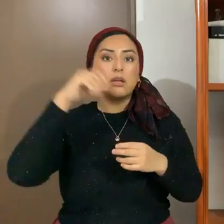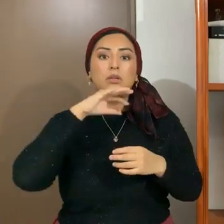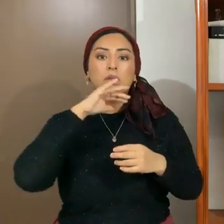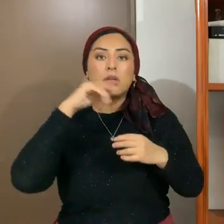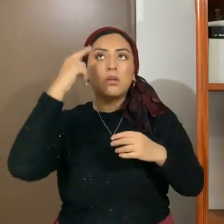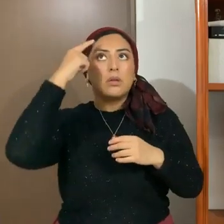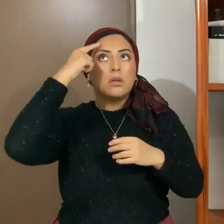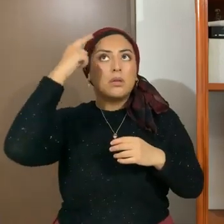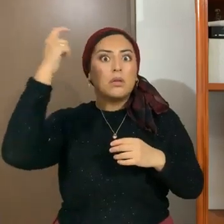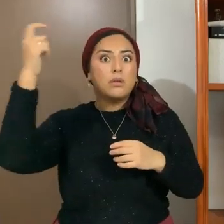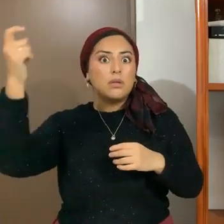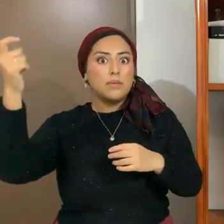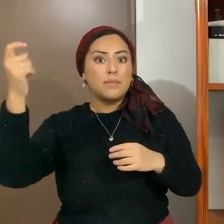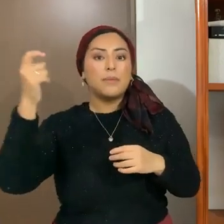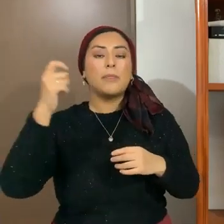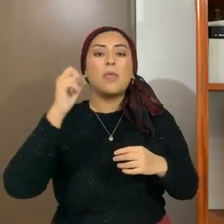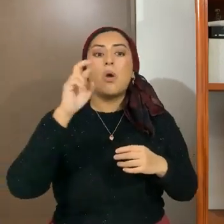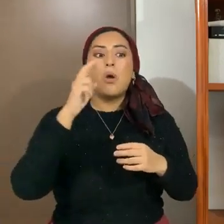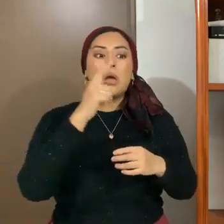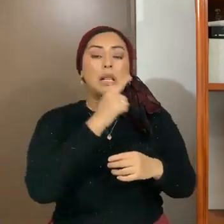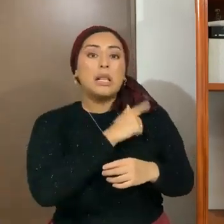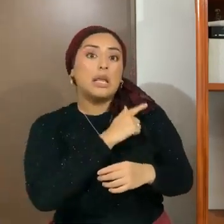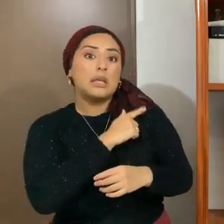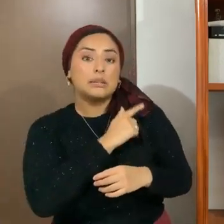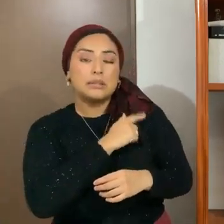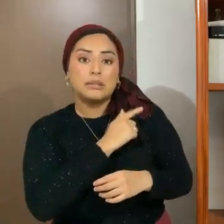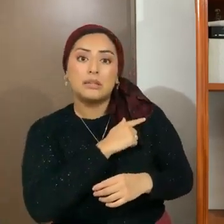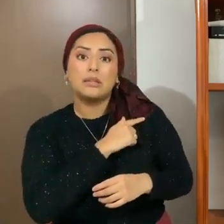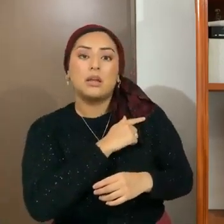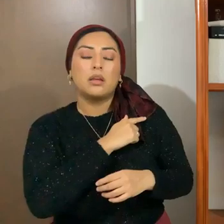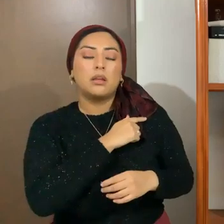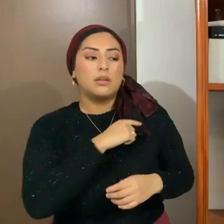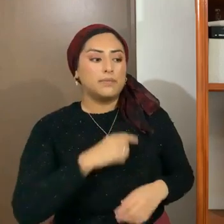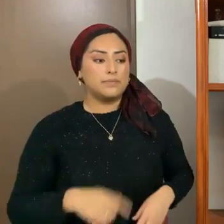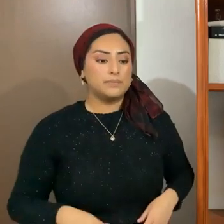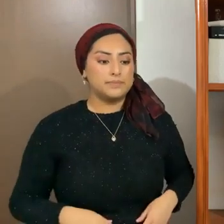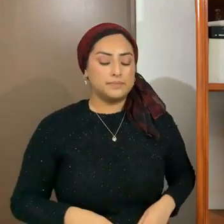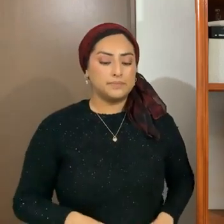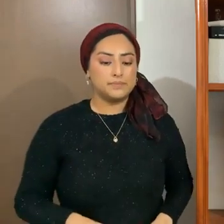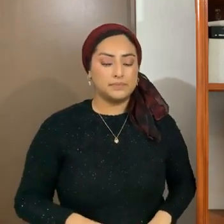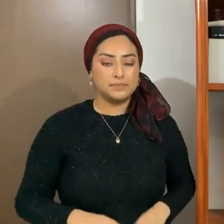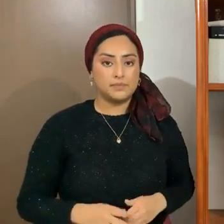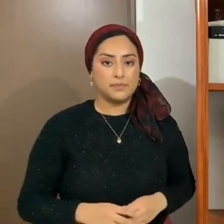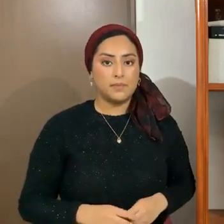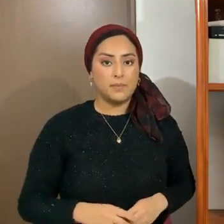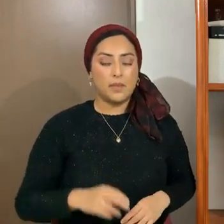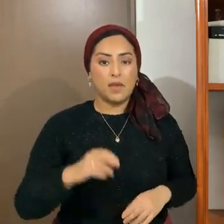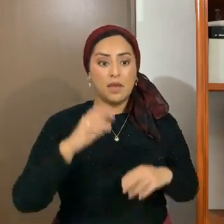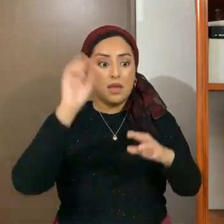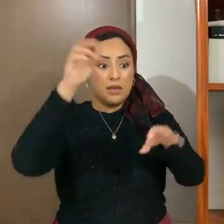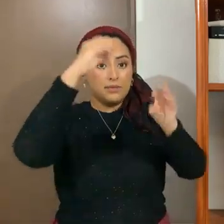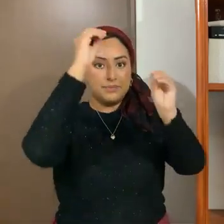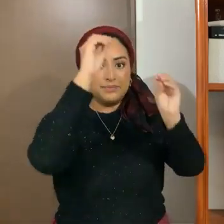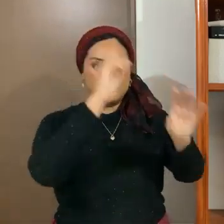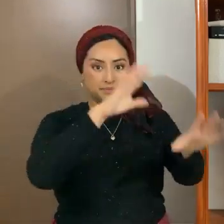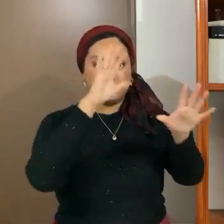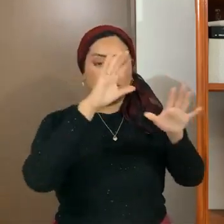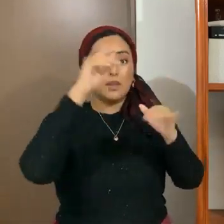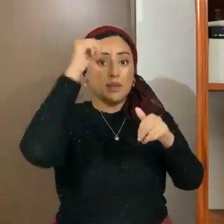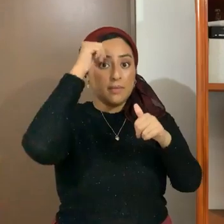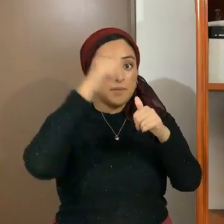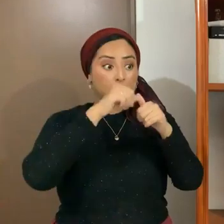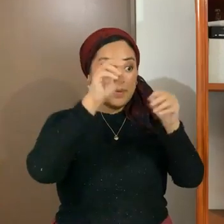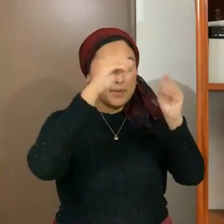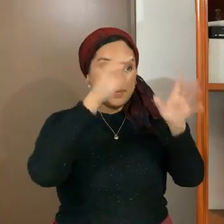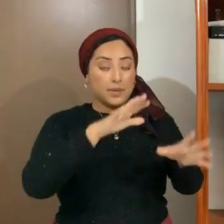inmundas, lascivia, idolatría, volvemos al ejemplo del adulterio, hechicerías. La hechicería,